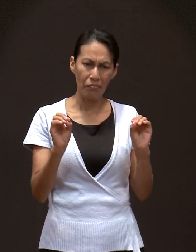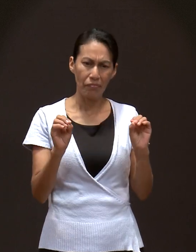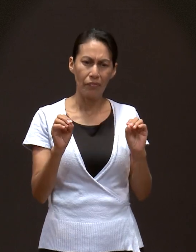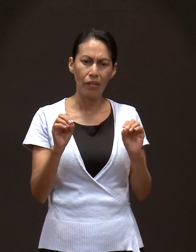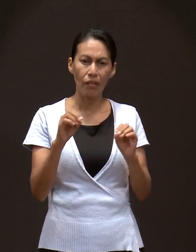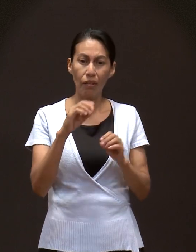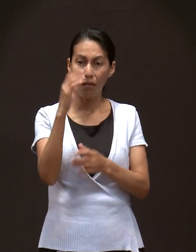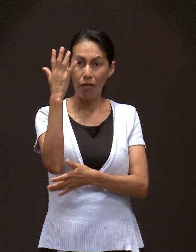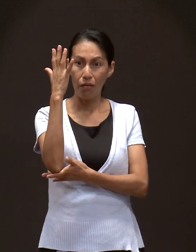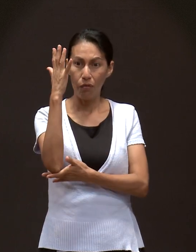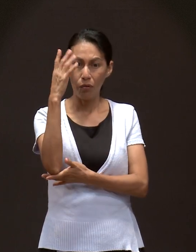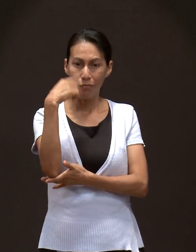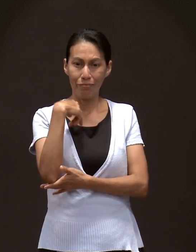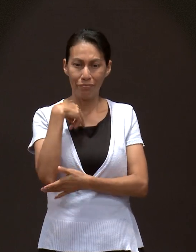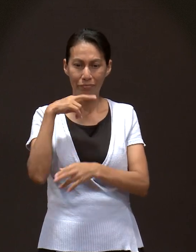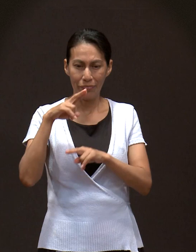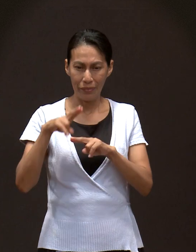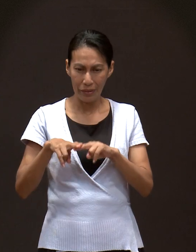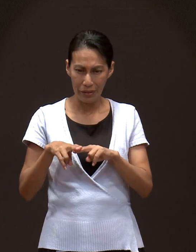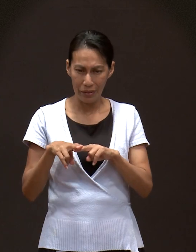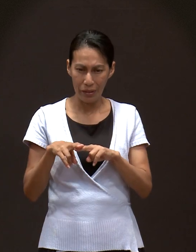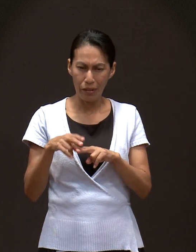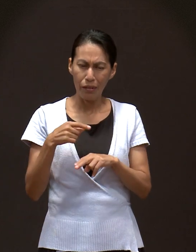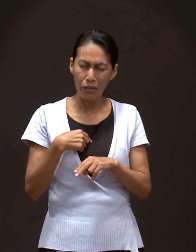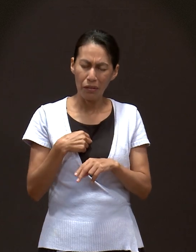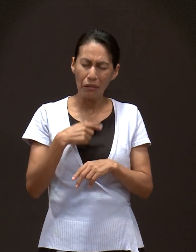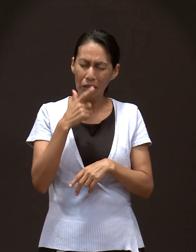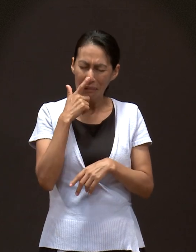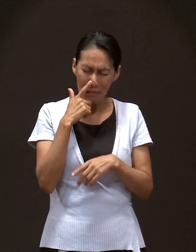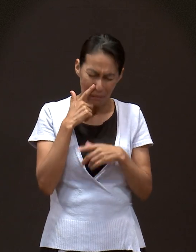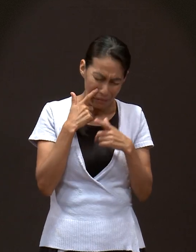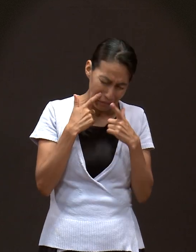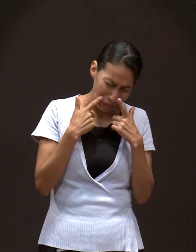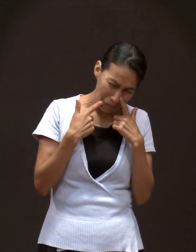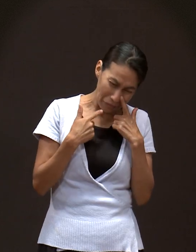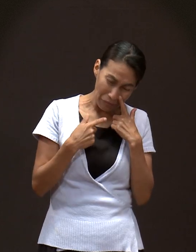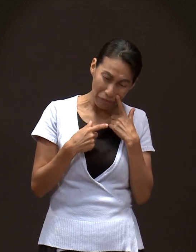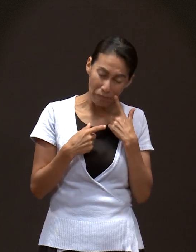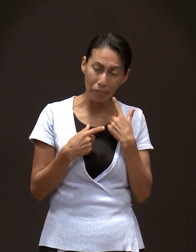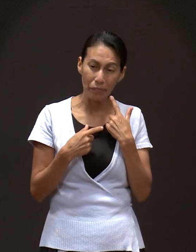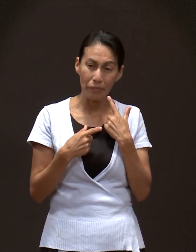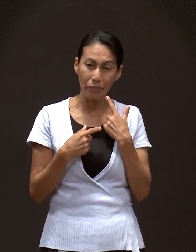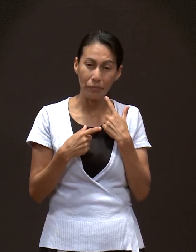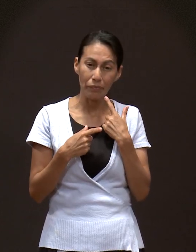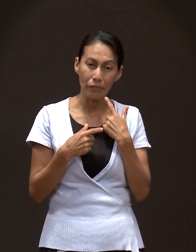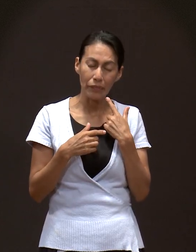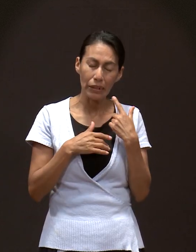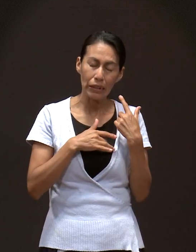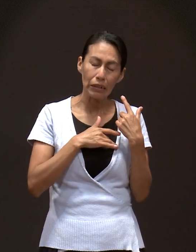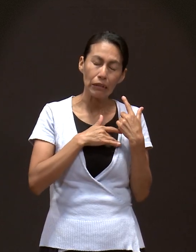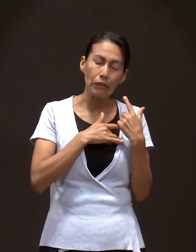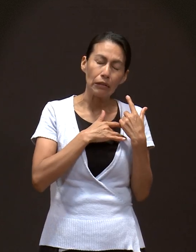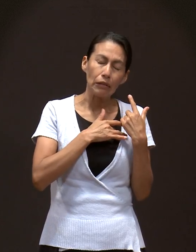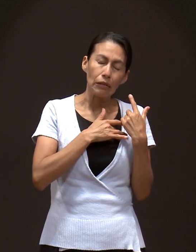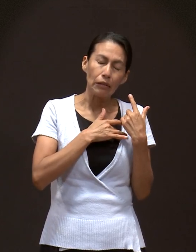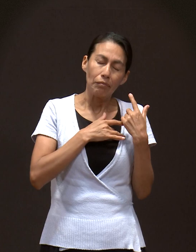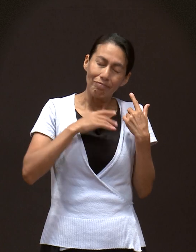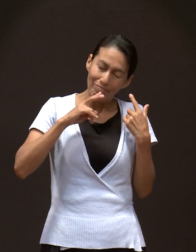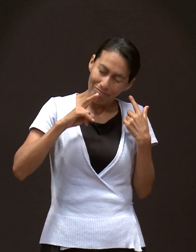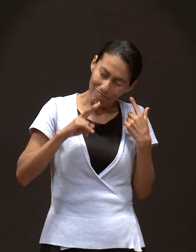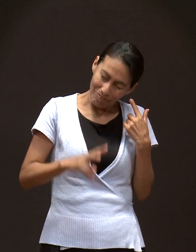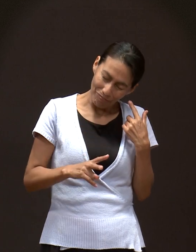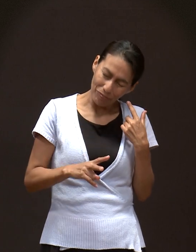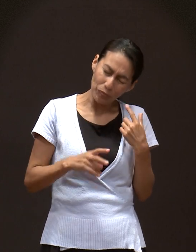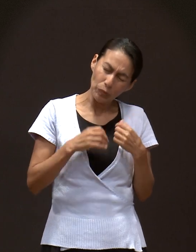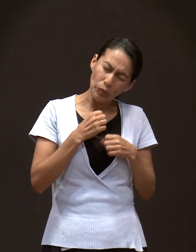Caminé, me senté debajo de un arbolito que hay ahí. Y lo primero que hice fue llorar. Pero llorar de una manera en que de verdad mi